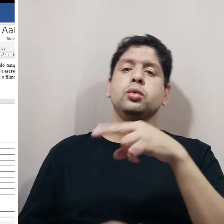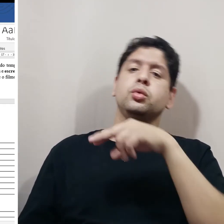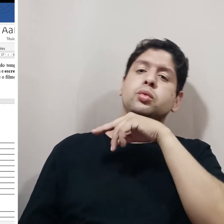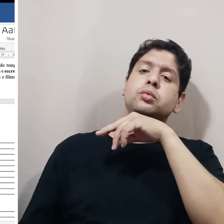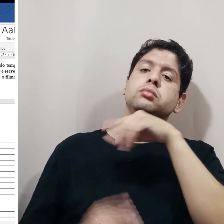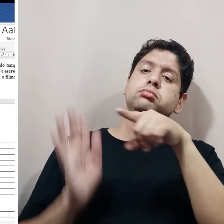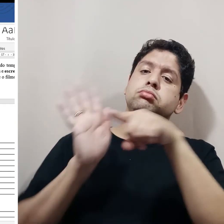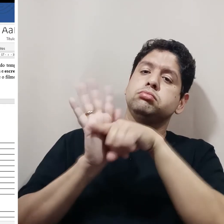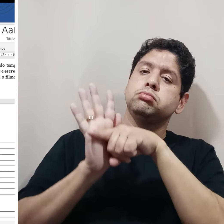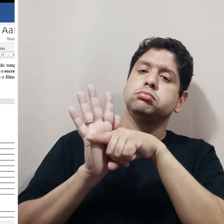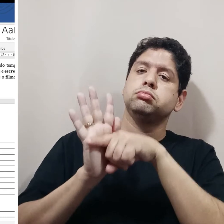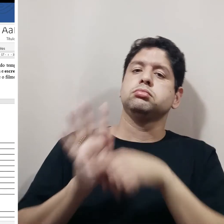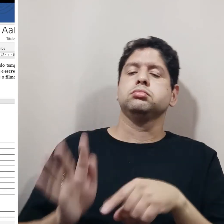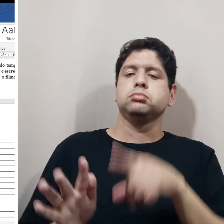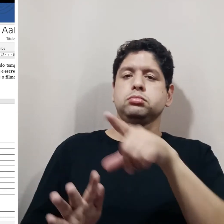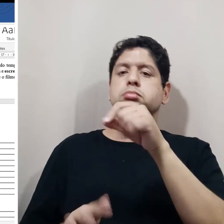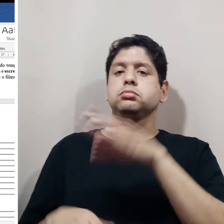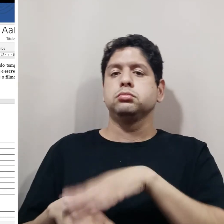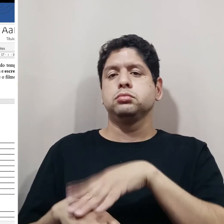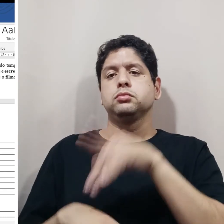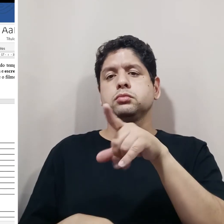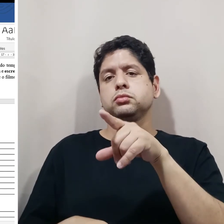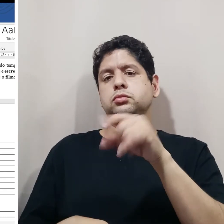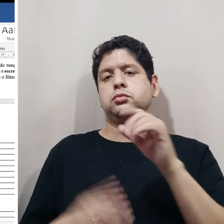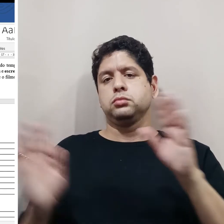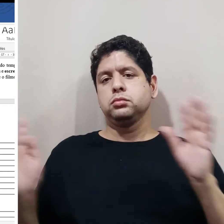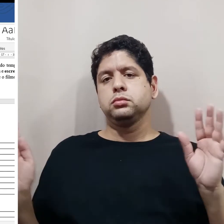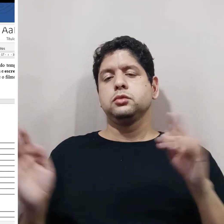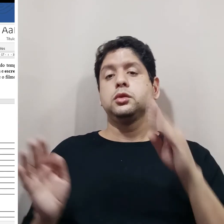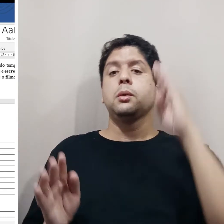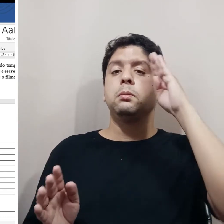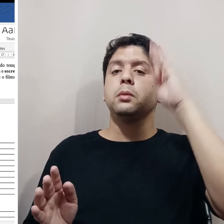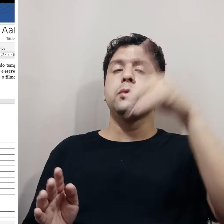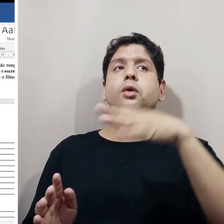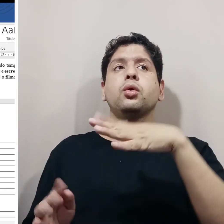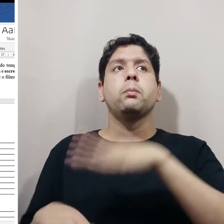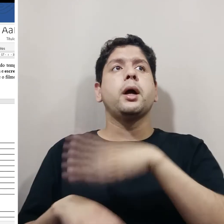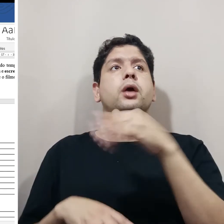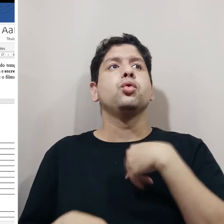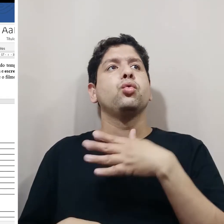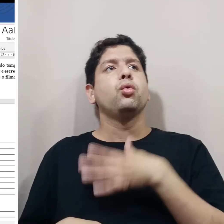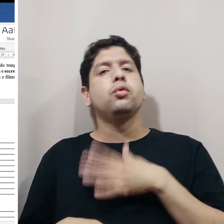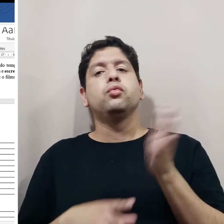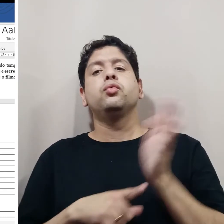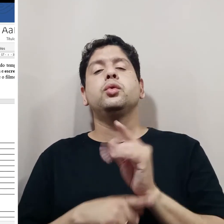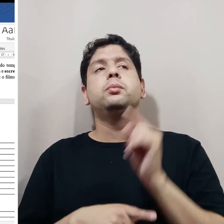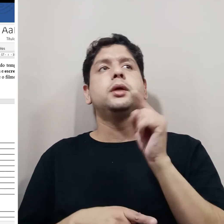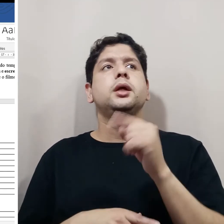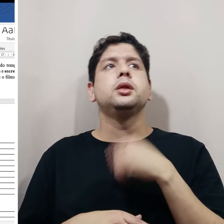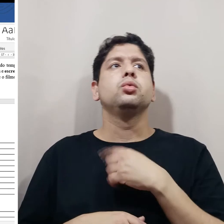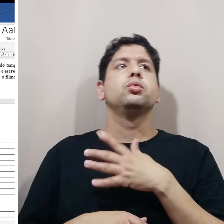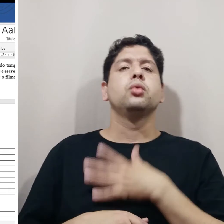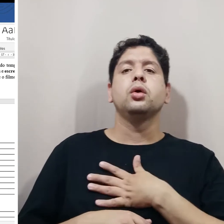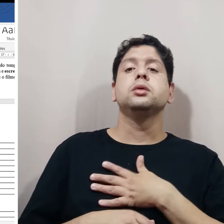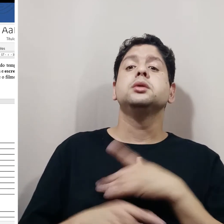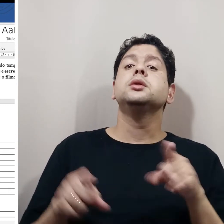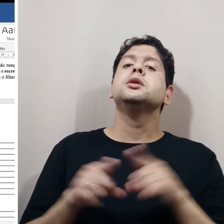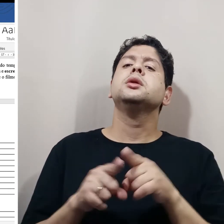sua opinião. Lembrando que quando a gente fala de crítica, essa crítica ela pode ser positiva ou ela pode